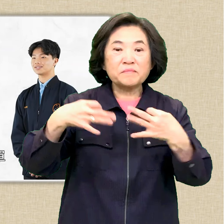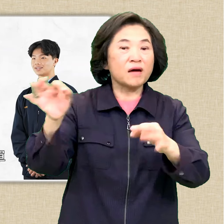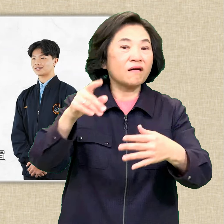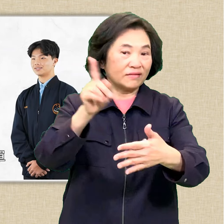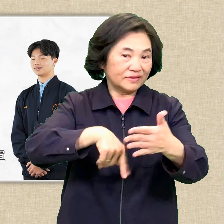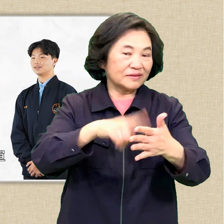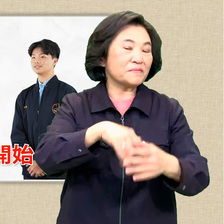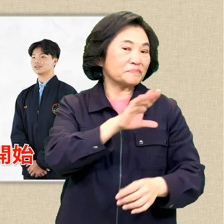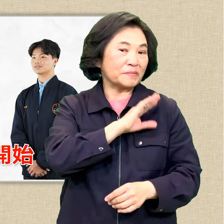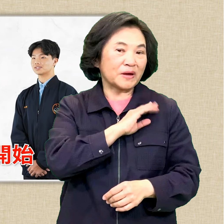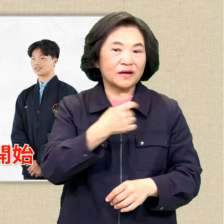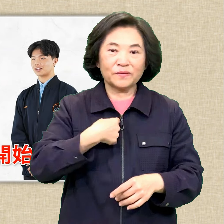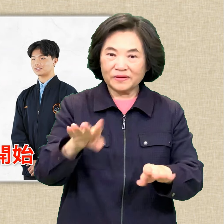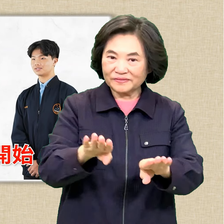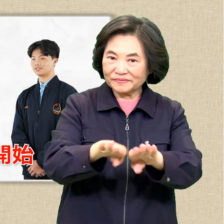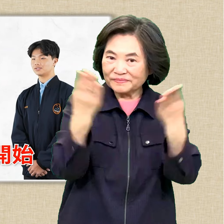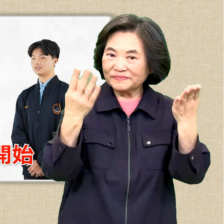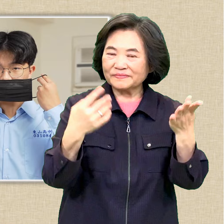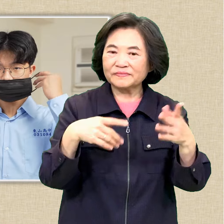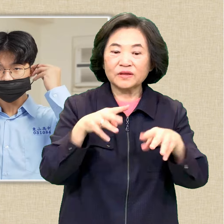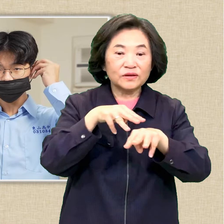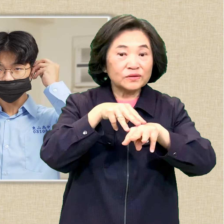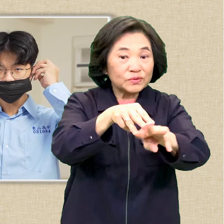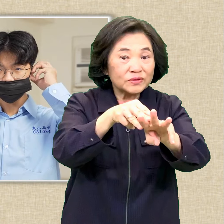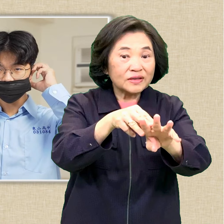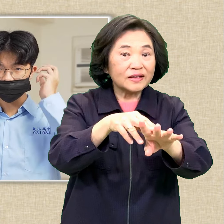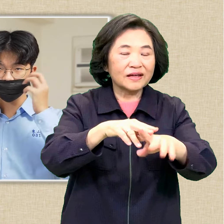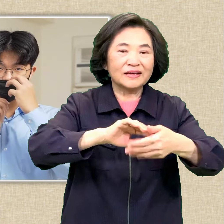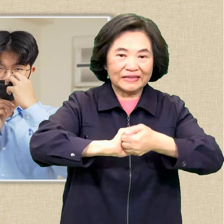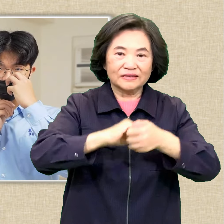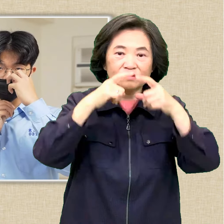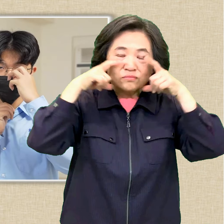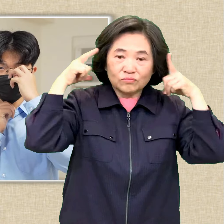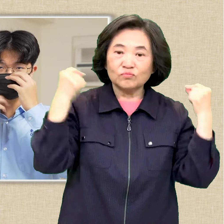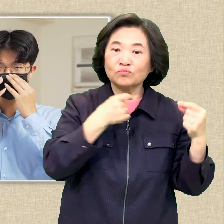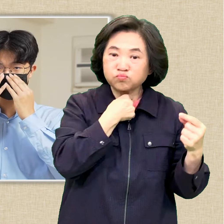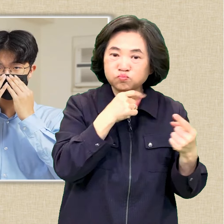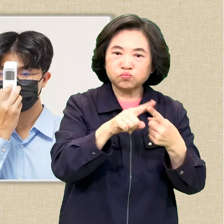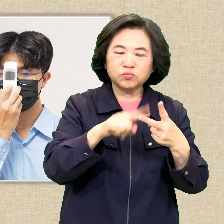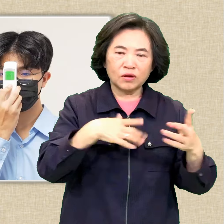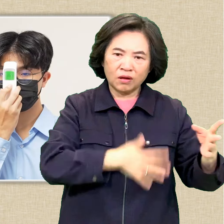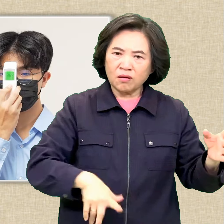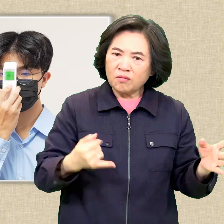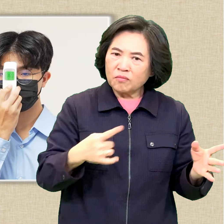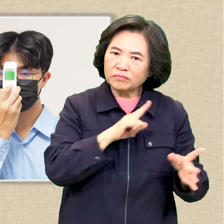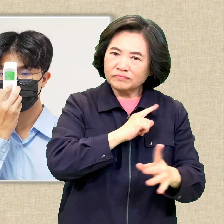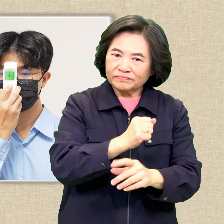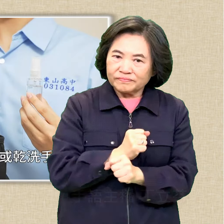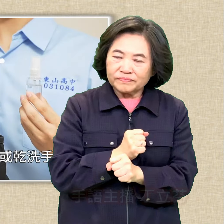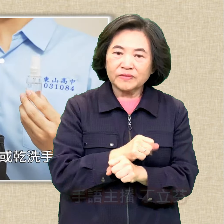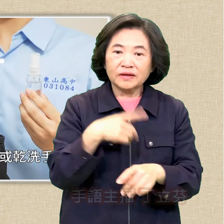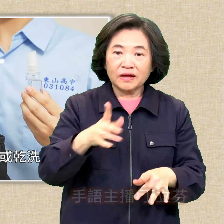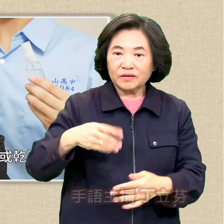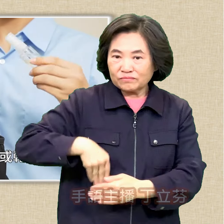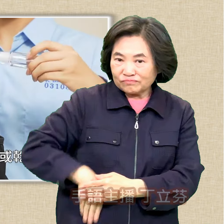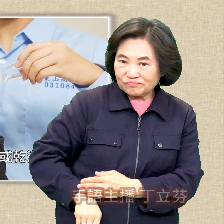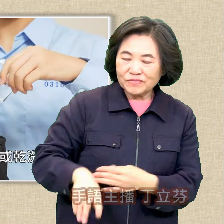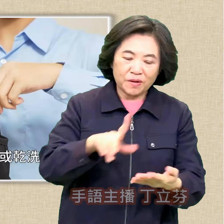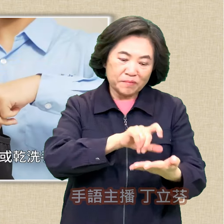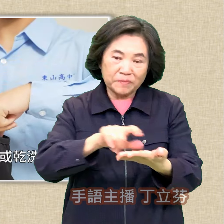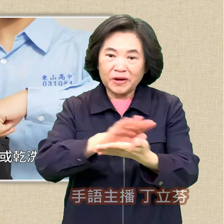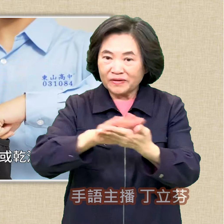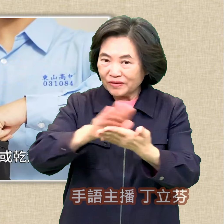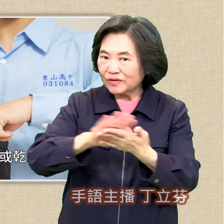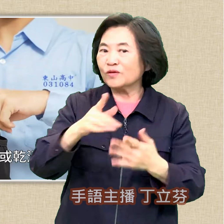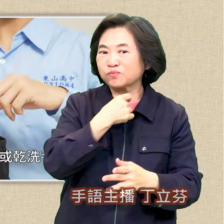讲着做得当简单，只要从自家开始。出门前记得爱戴着 M 码，注意身体的状况，要么唔记得随身